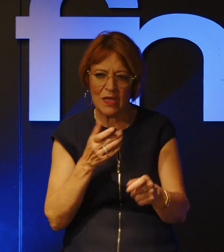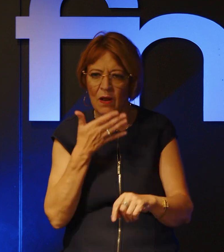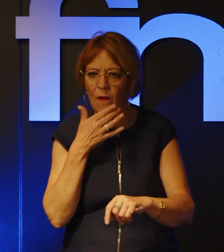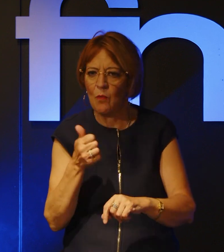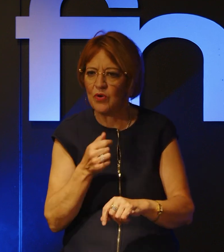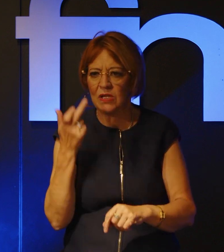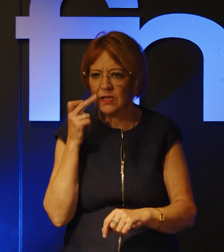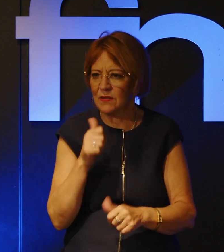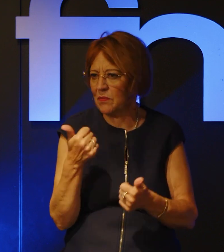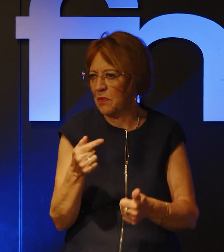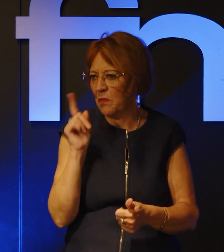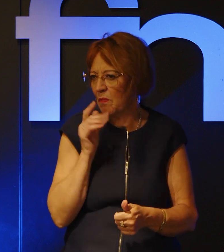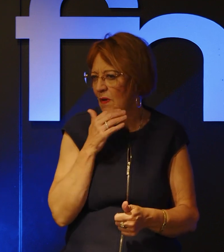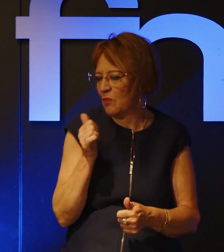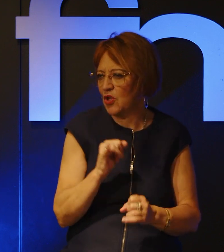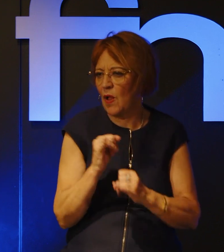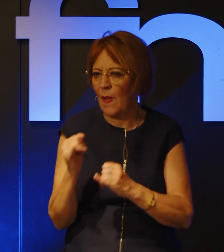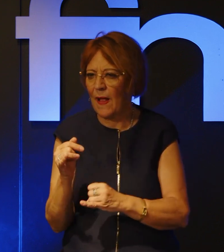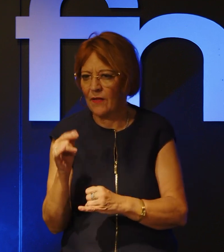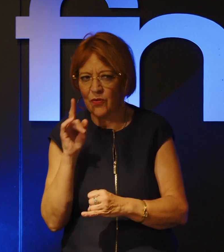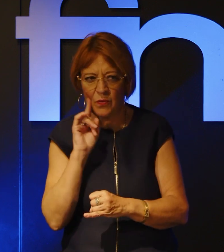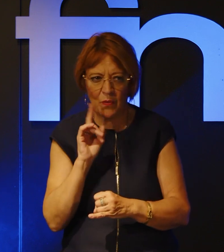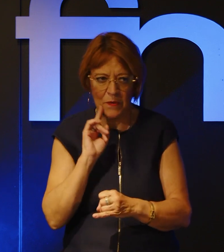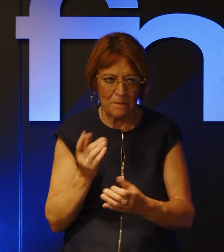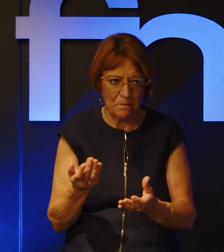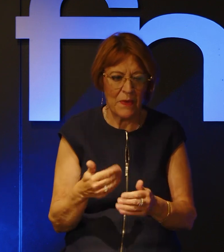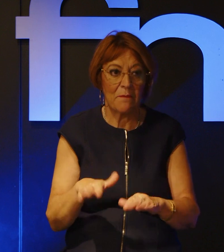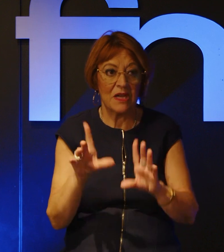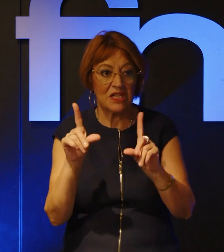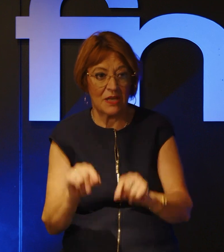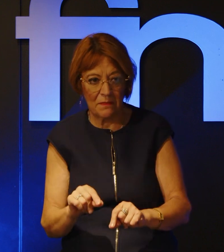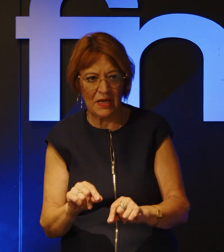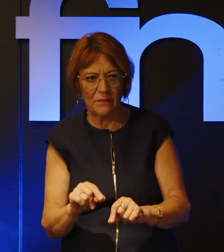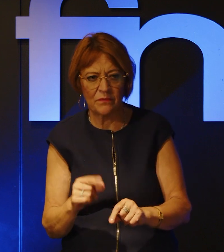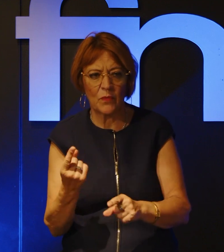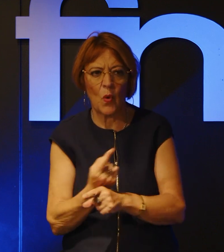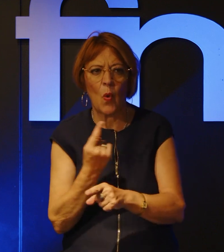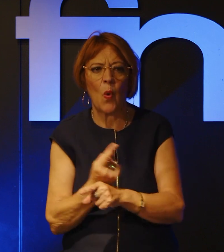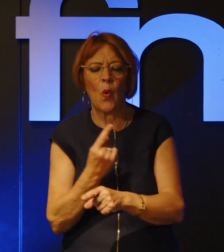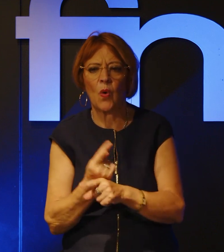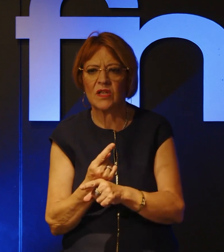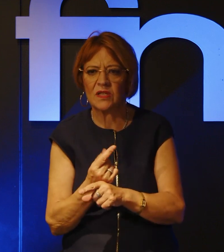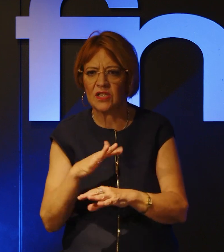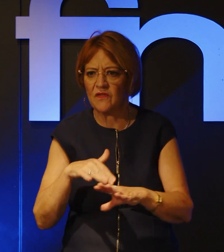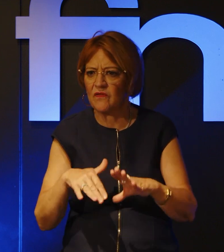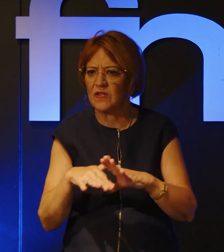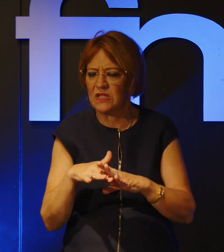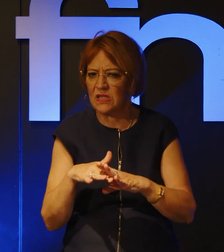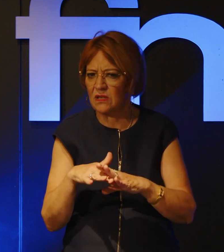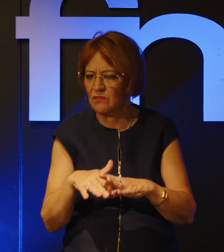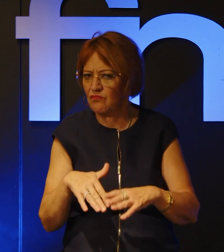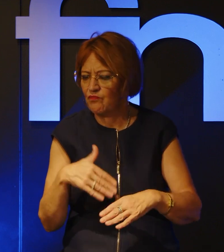fica sempre bem uma mulher bonita ao lado ou uma mulher em geral ao lado mas também em objetos de produção ou neste caso